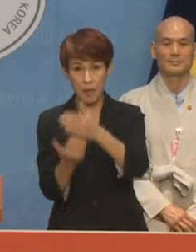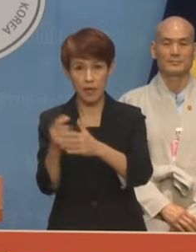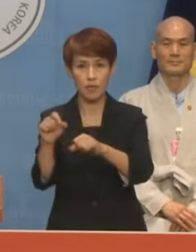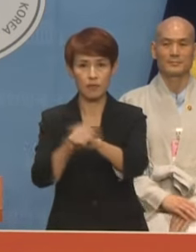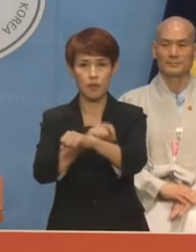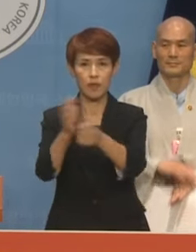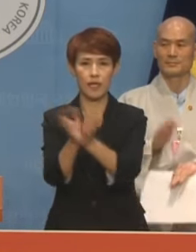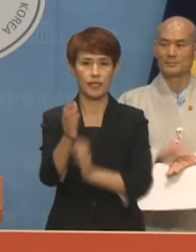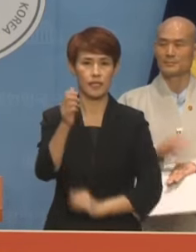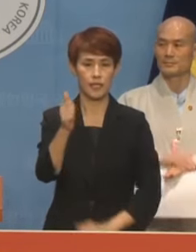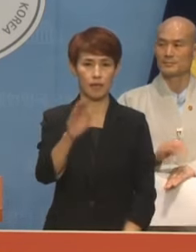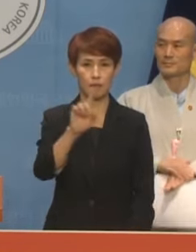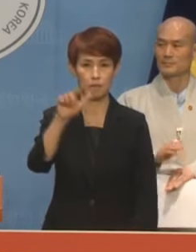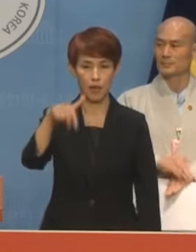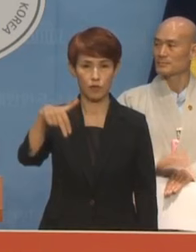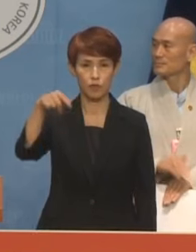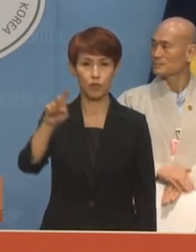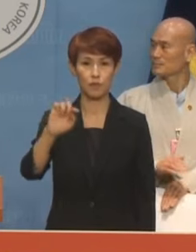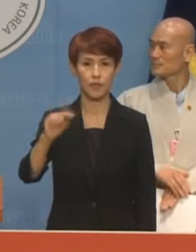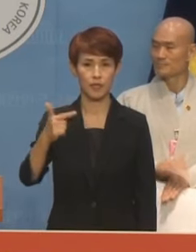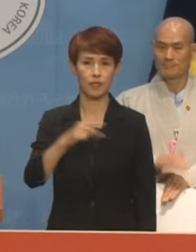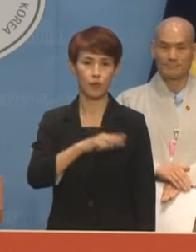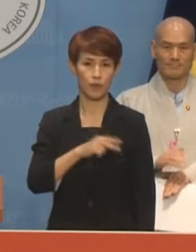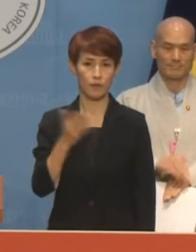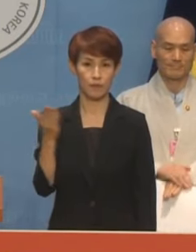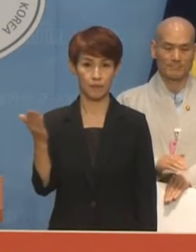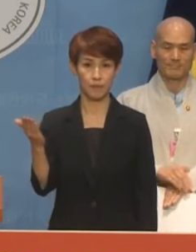단장 박준민 의원이십니다.